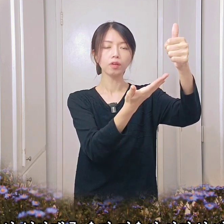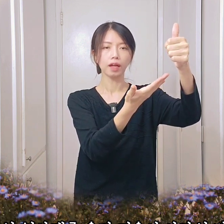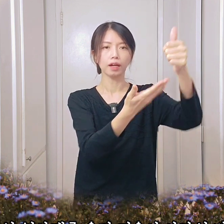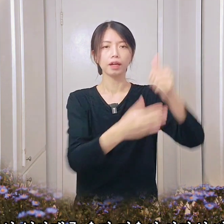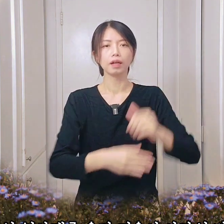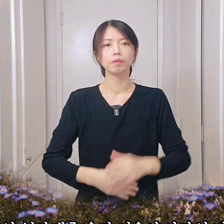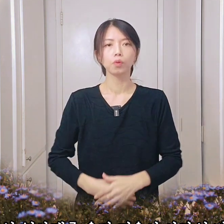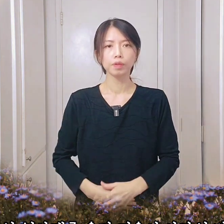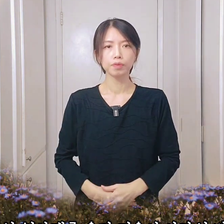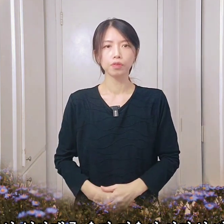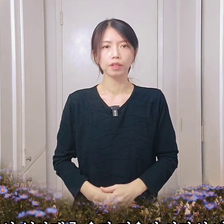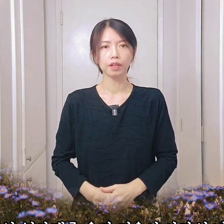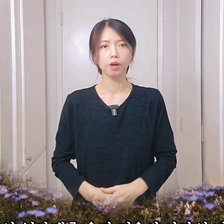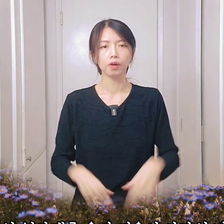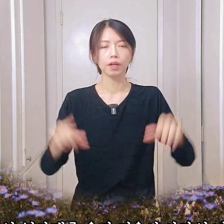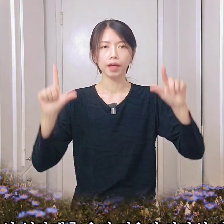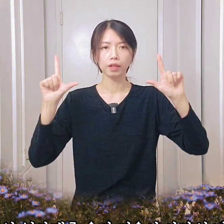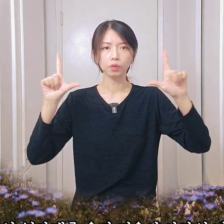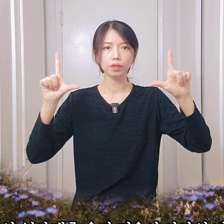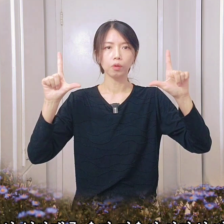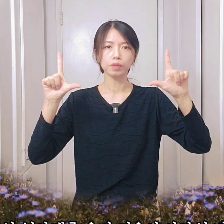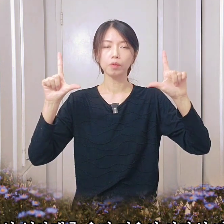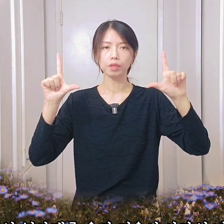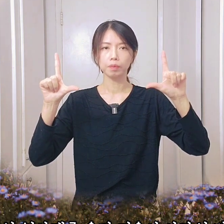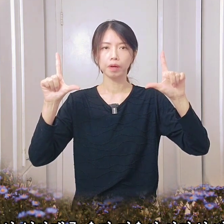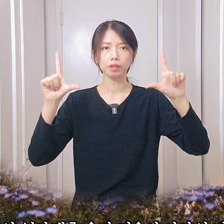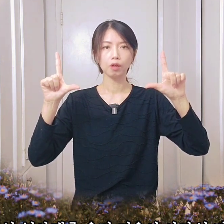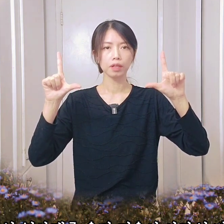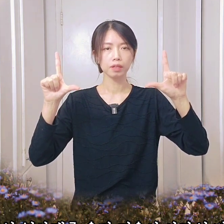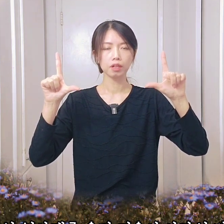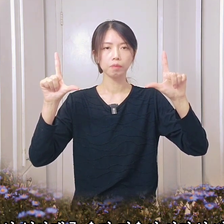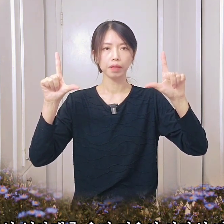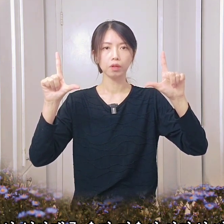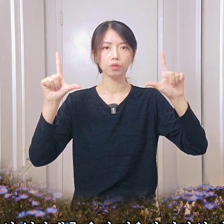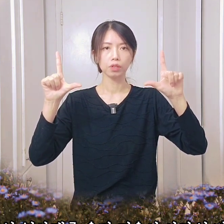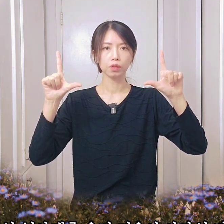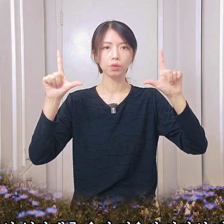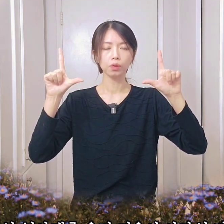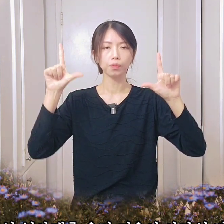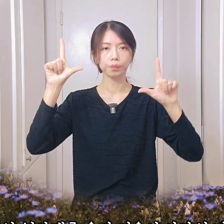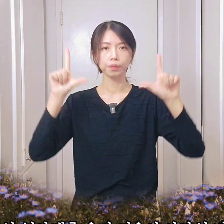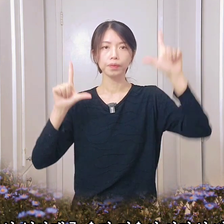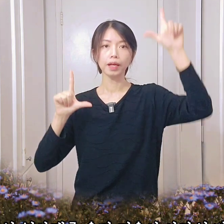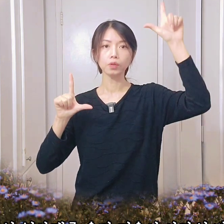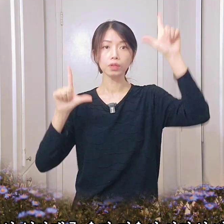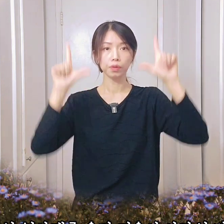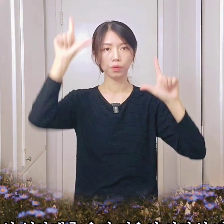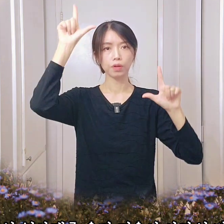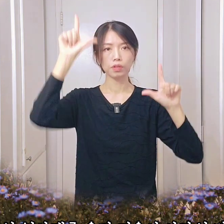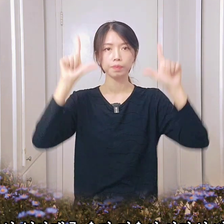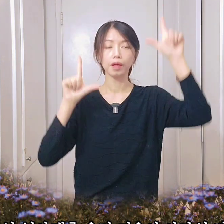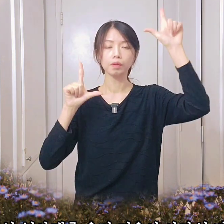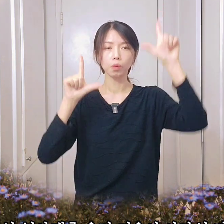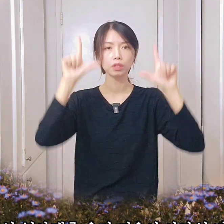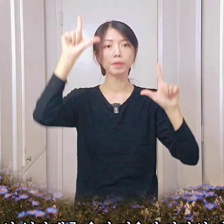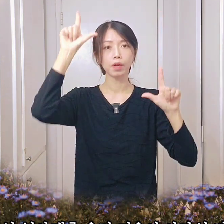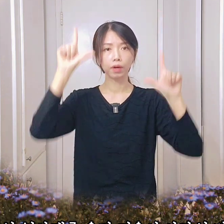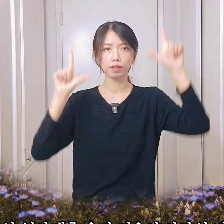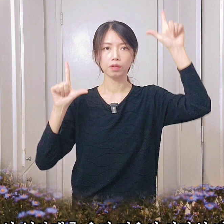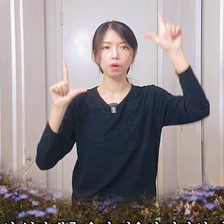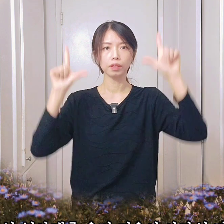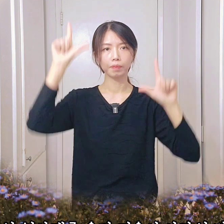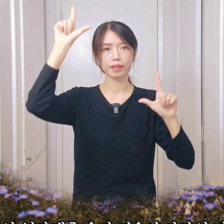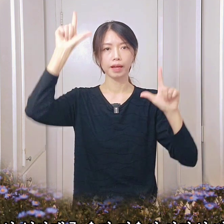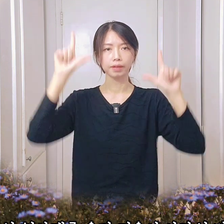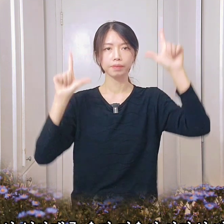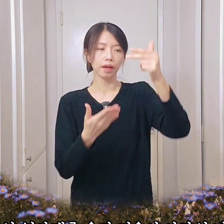그의 형상. 모습 수어는요. 양손을 엄지검지를 펴서 니은처럼 만들어주시고 한 손씩 위로 올려주시면 모습이라고 한